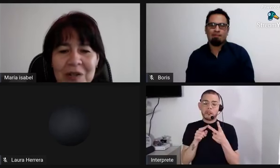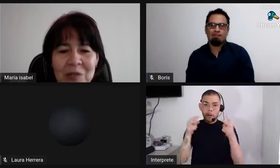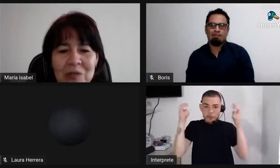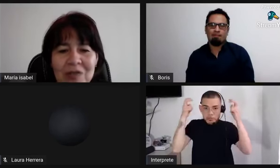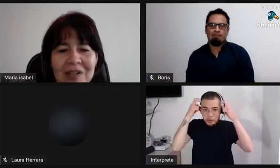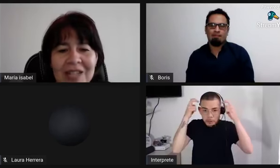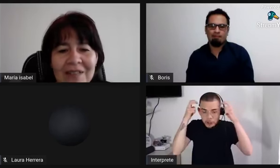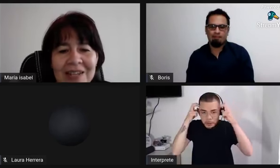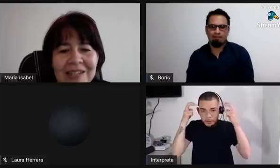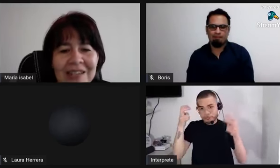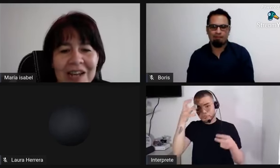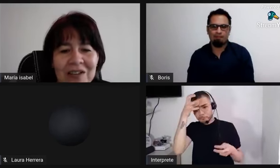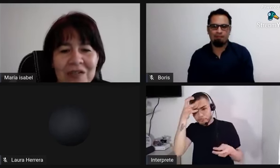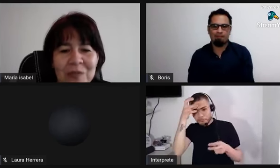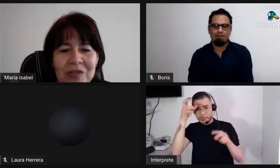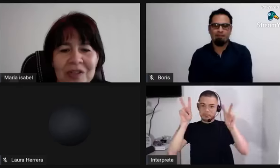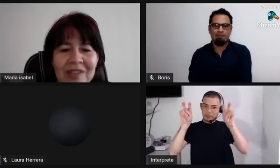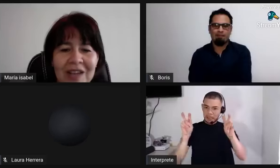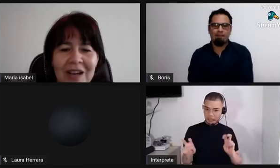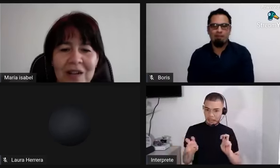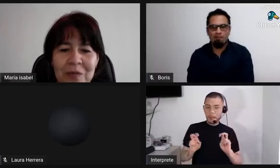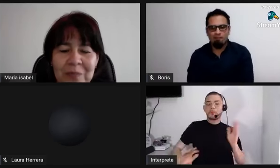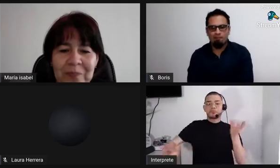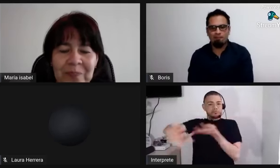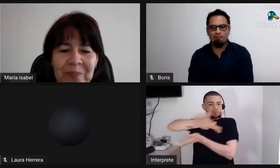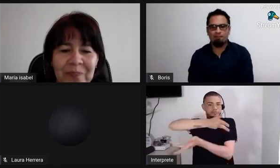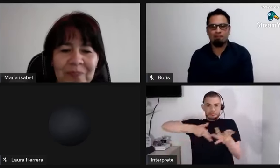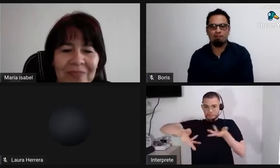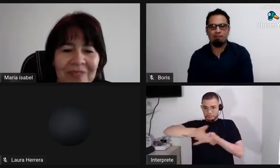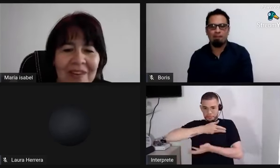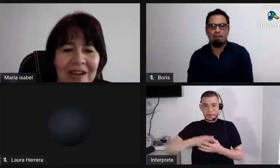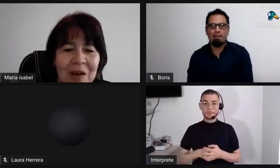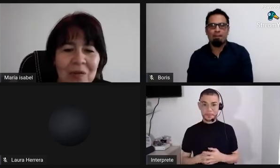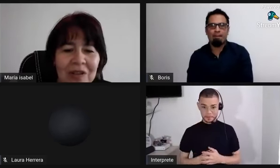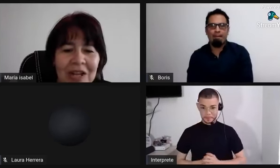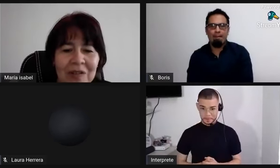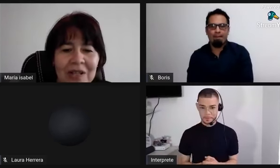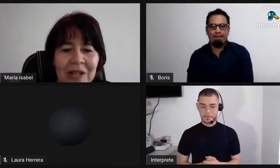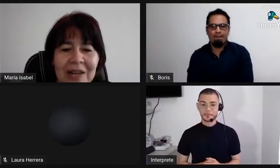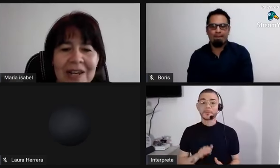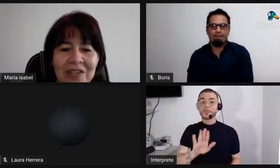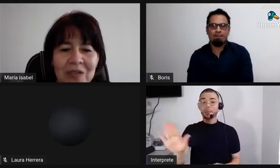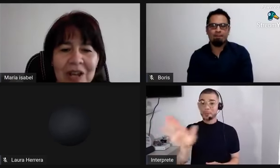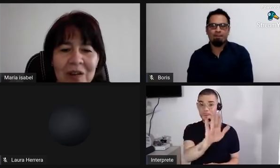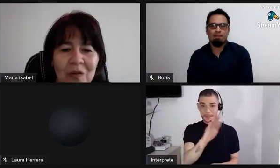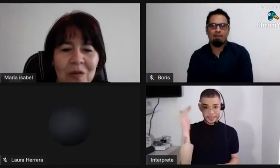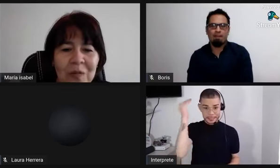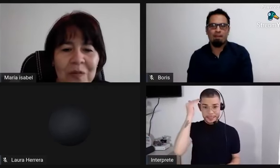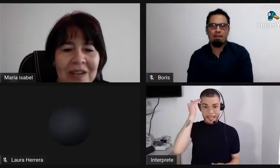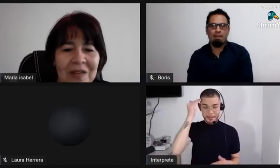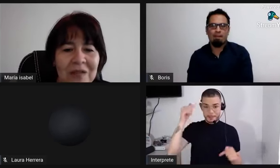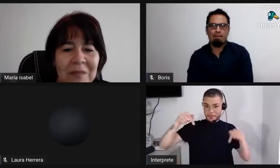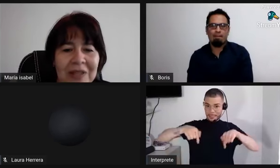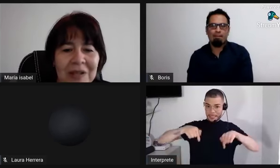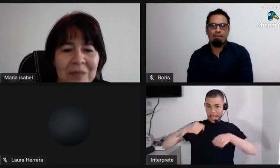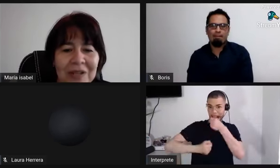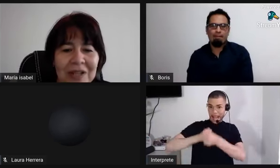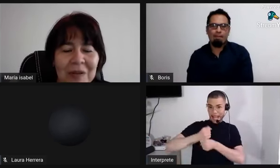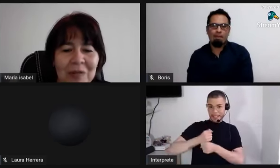Bueno, y como ustedes saben, este año hemos estado abordando el tema de la historia de Colombia y nuevamente pues tenemos